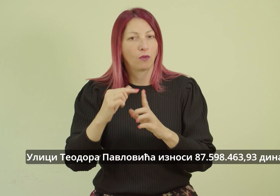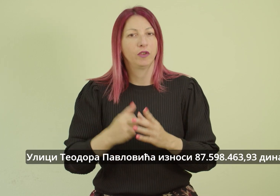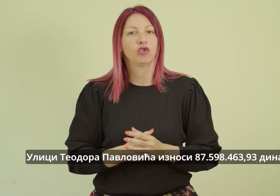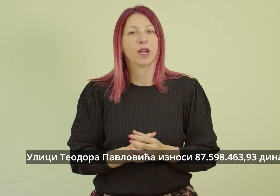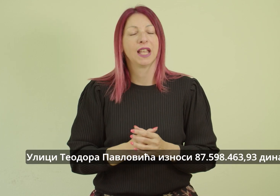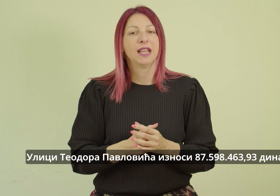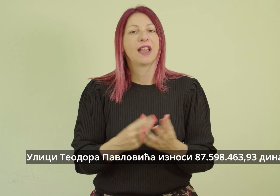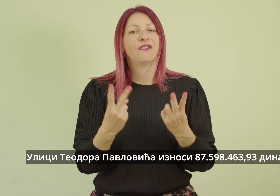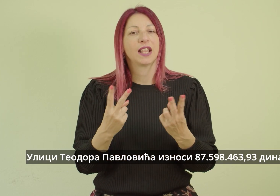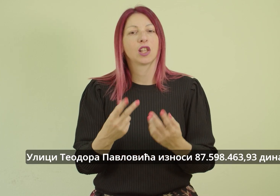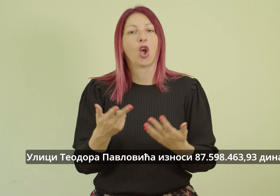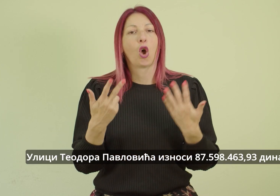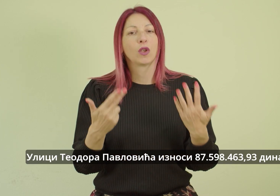Pavlovića iznosi